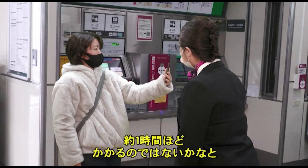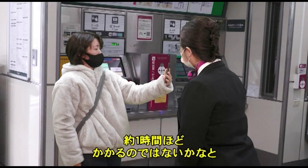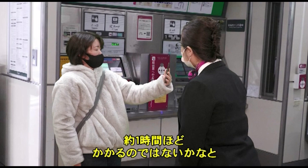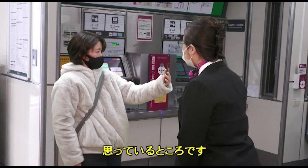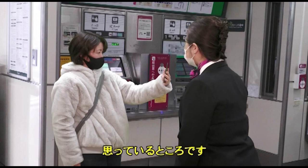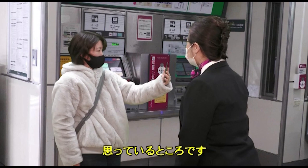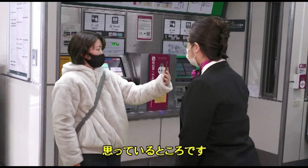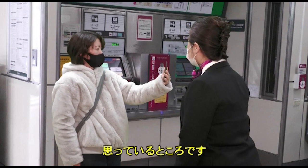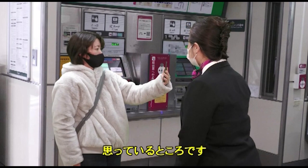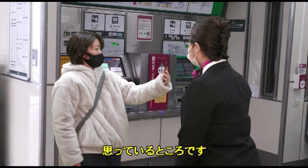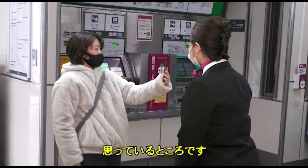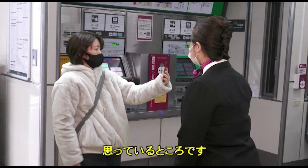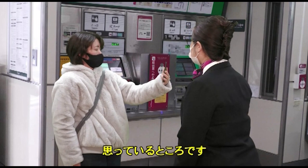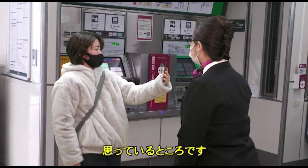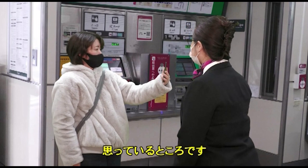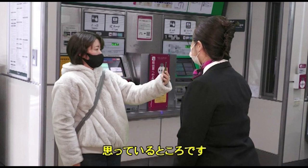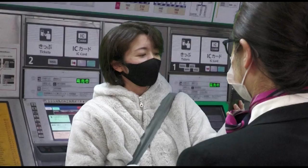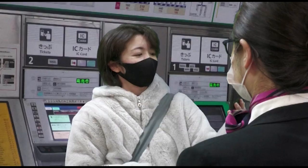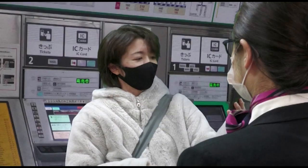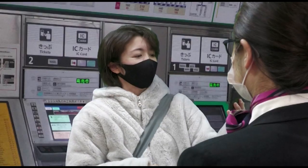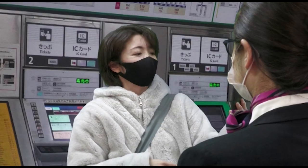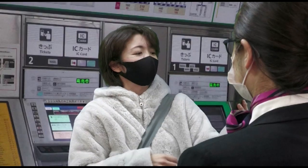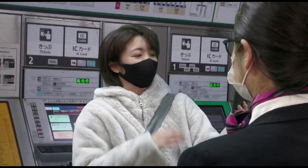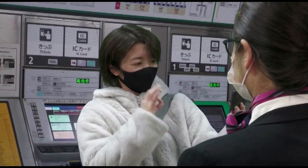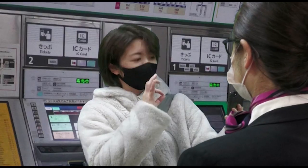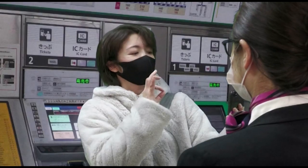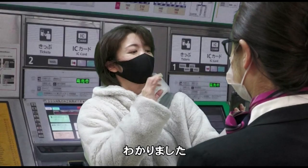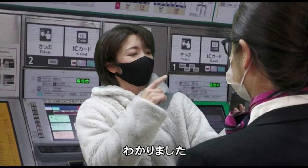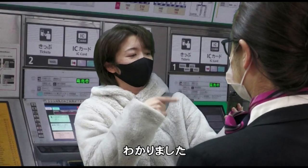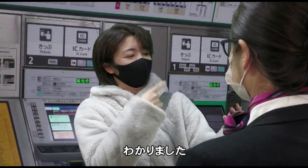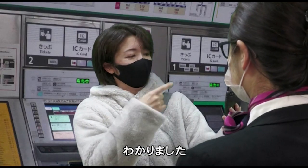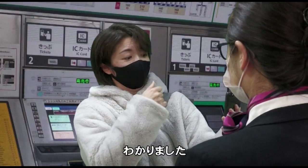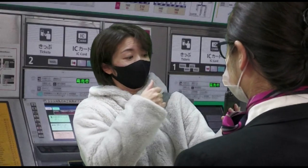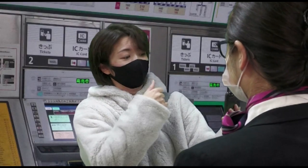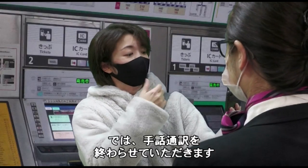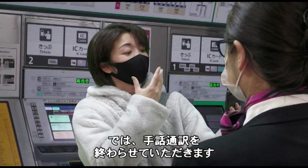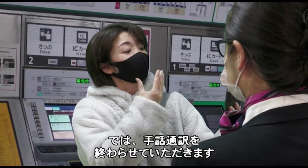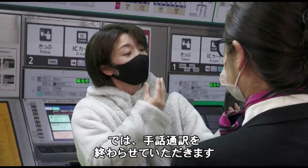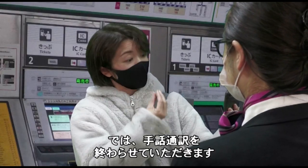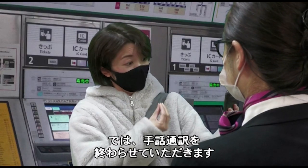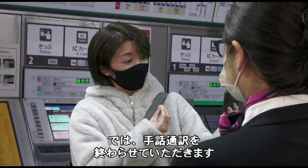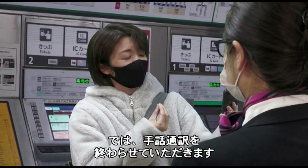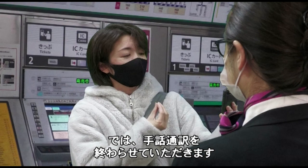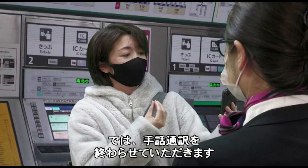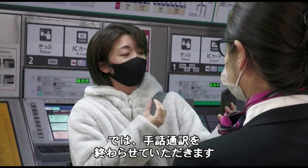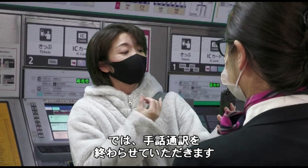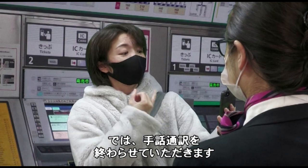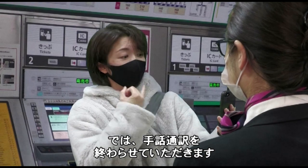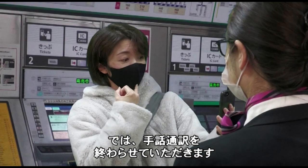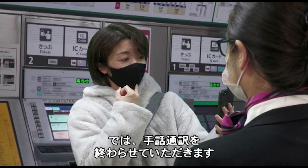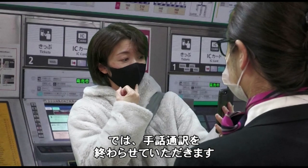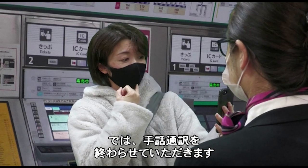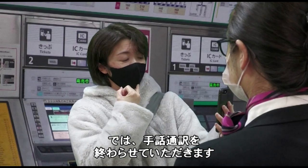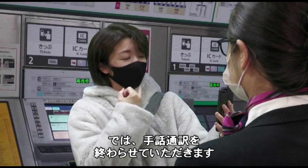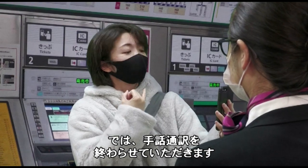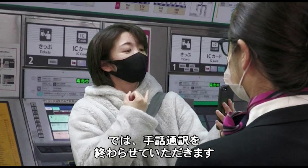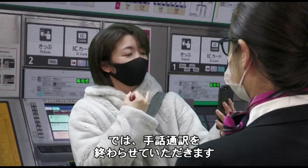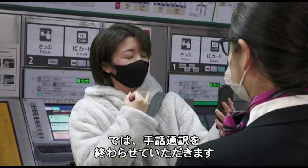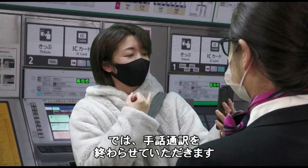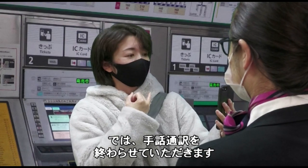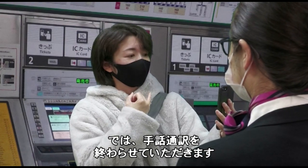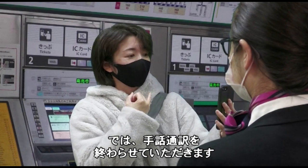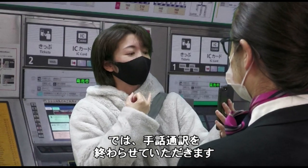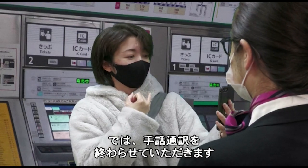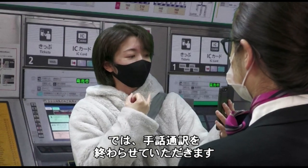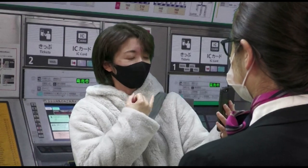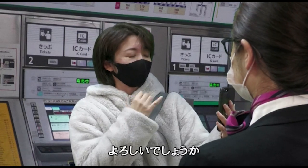ではないかなと思っているところです。 わかりました。では手話通訳を終わらせていただき